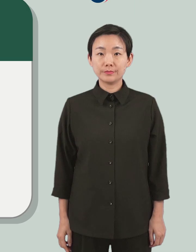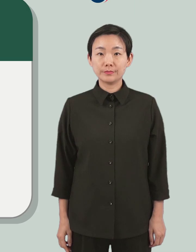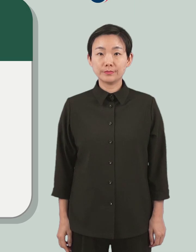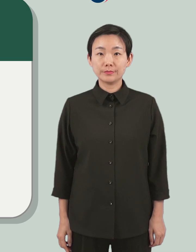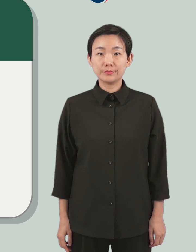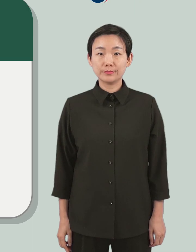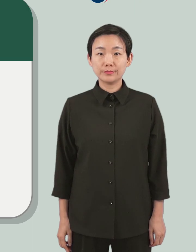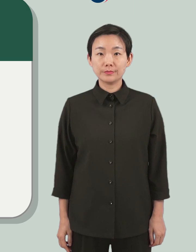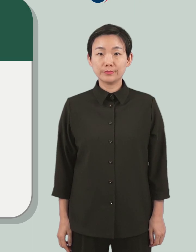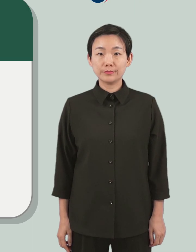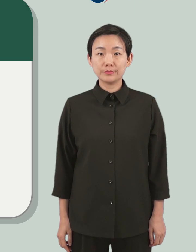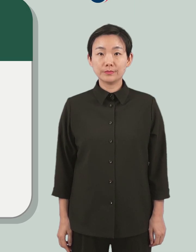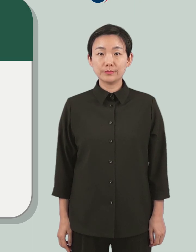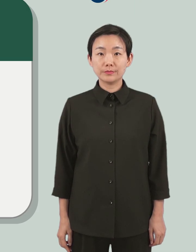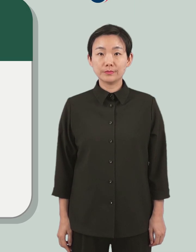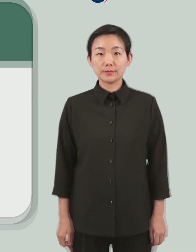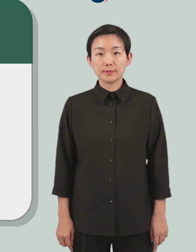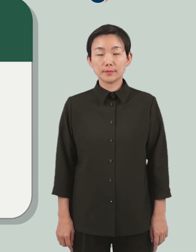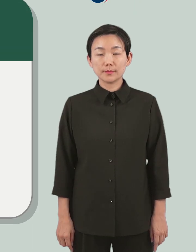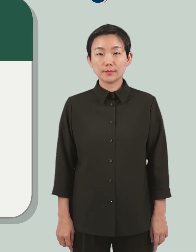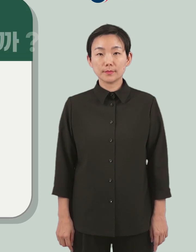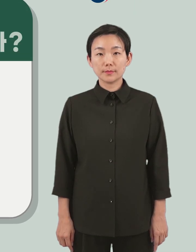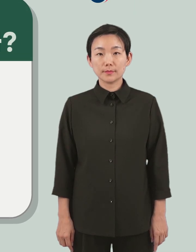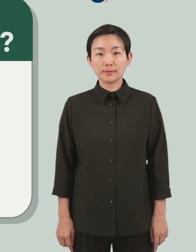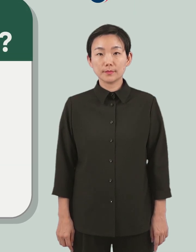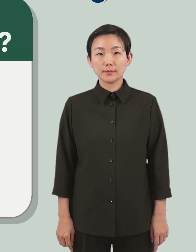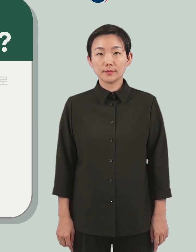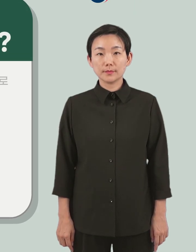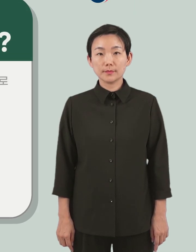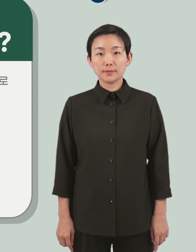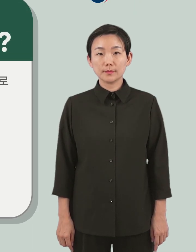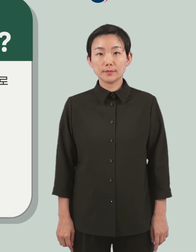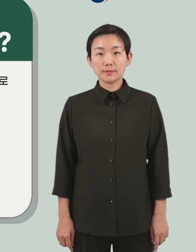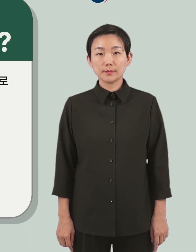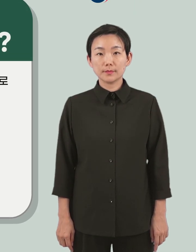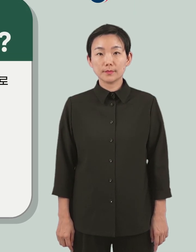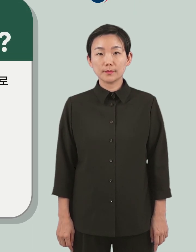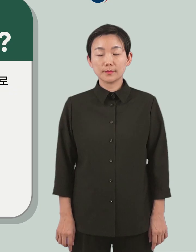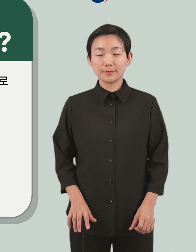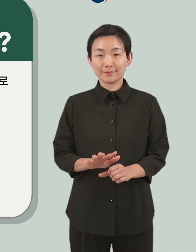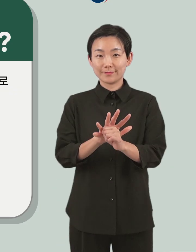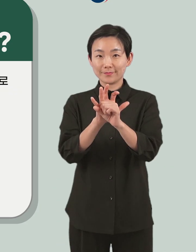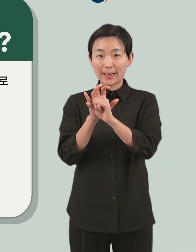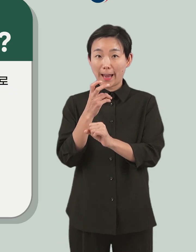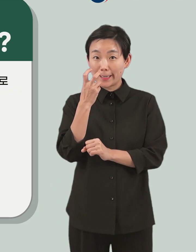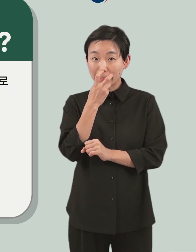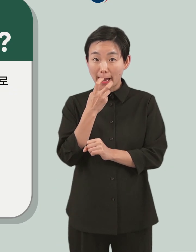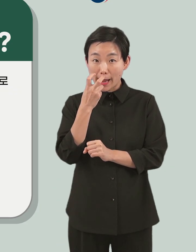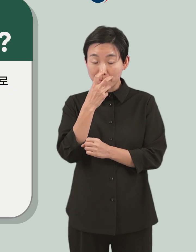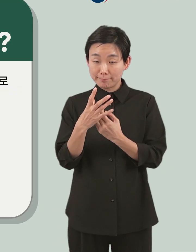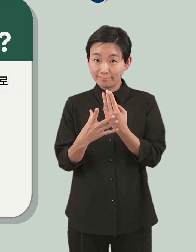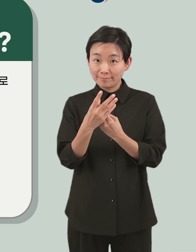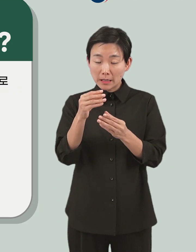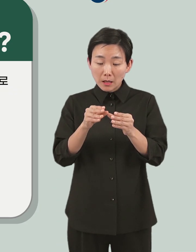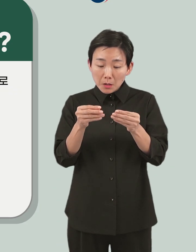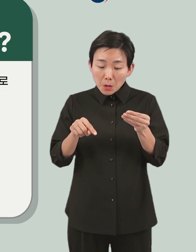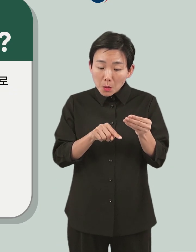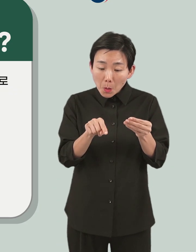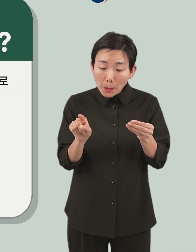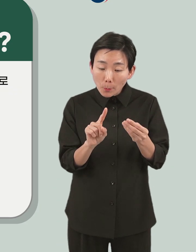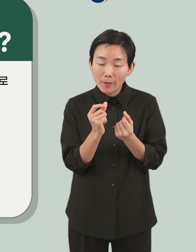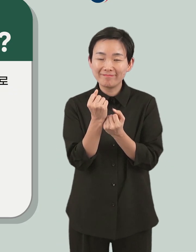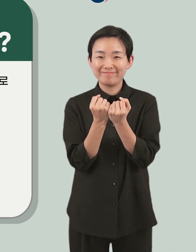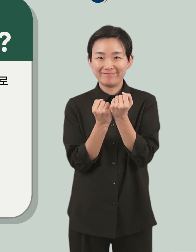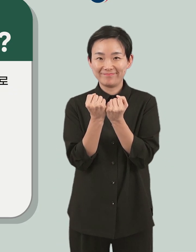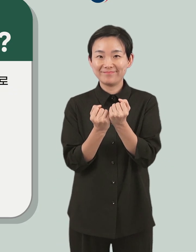존재하는지 확인하기 위해 사용합니다. 이 의료기기는 어떻게 구성되어 있습니까? 이